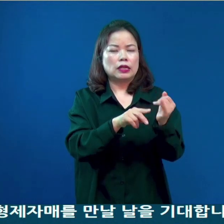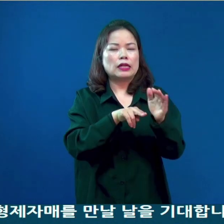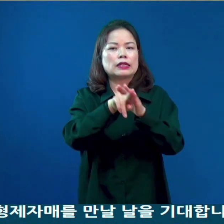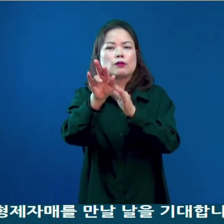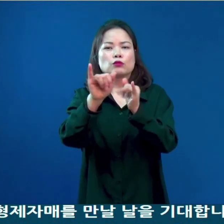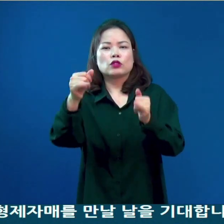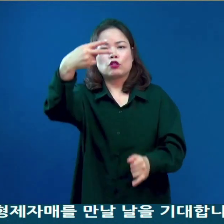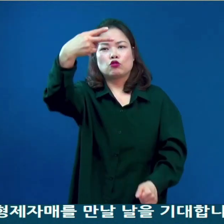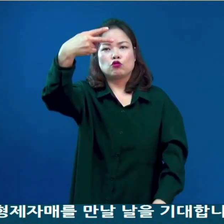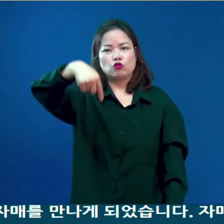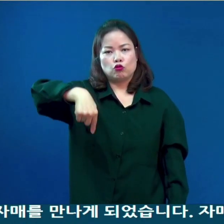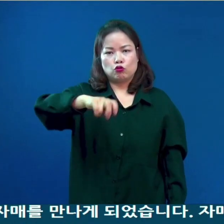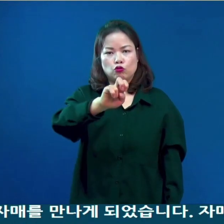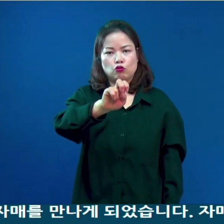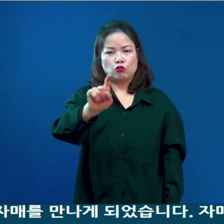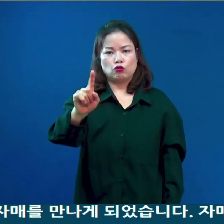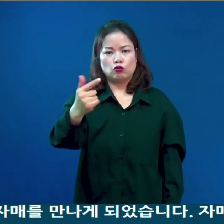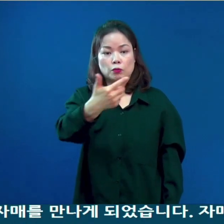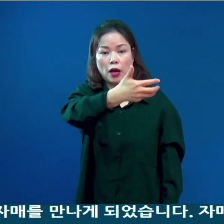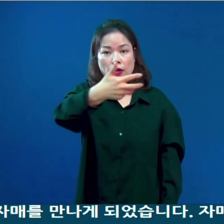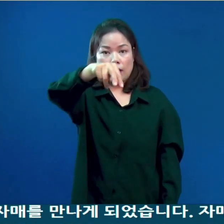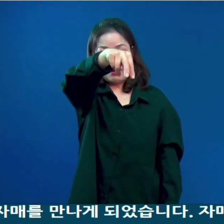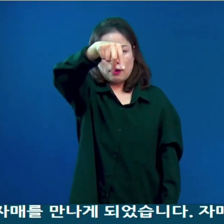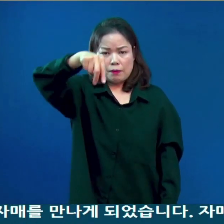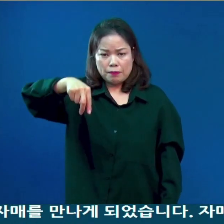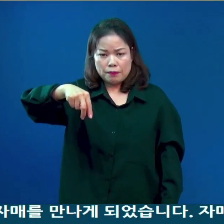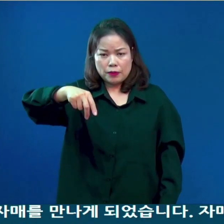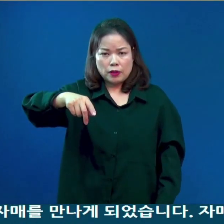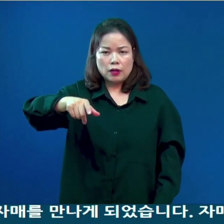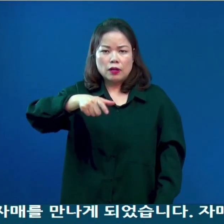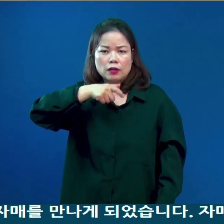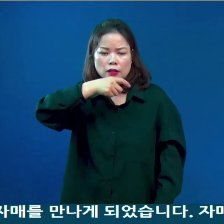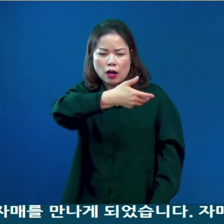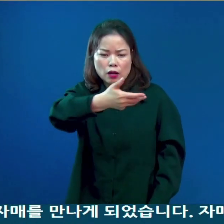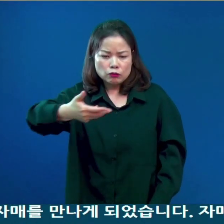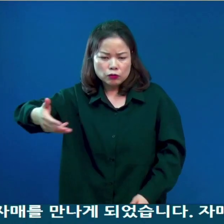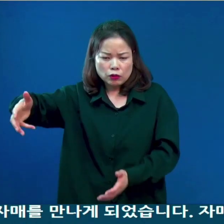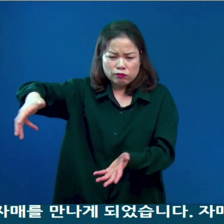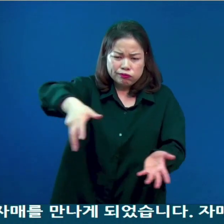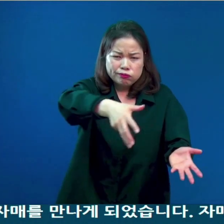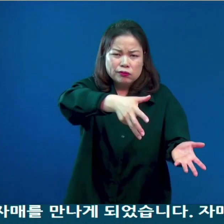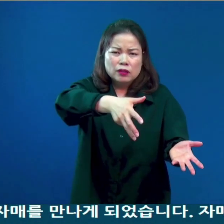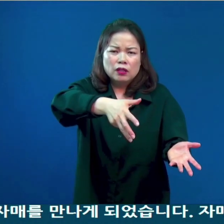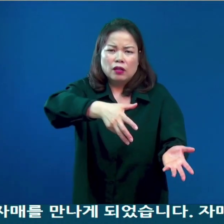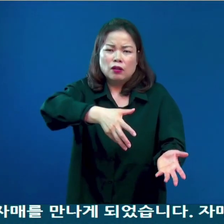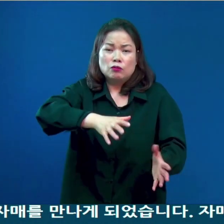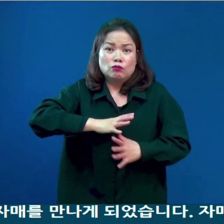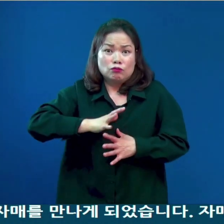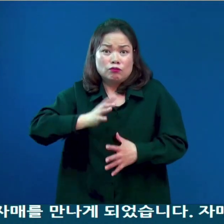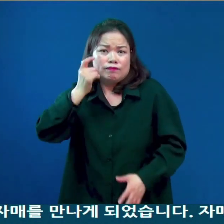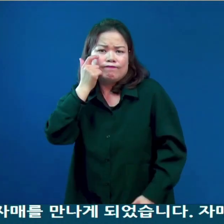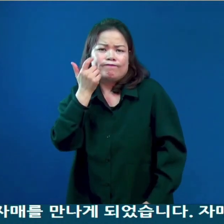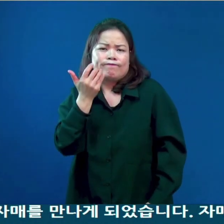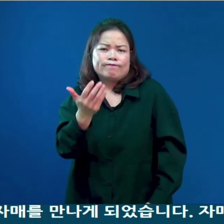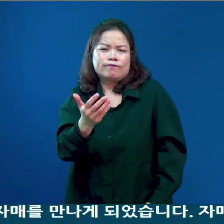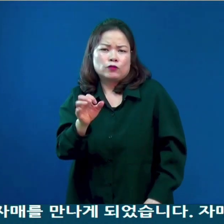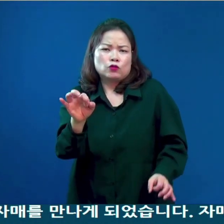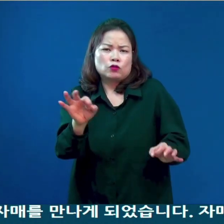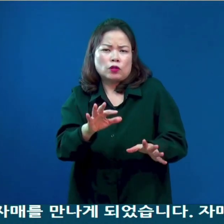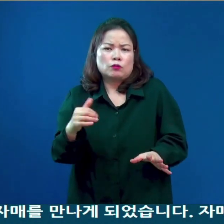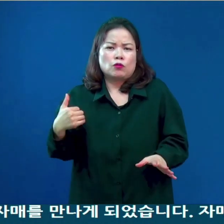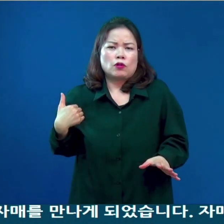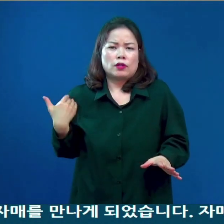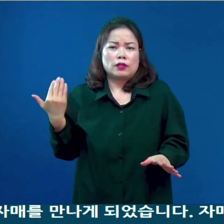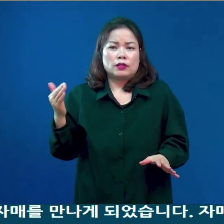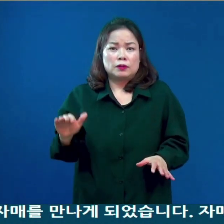들었습니다. 강물에 휩쓸려 내려갈 때 얼마나 무서웠었나요? 그러나 그 순간에